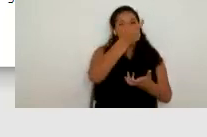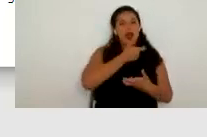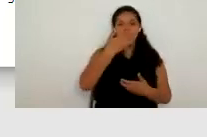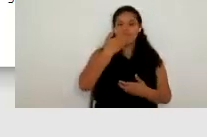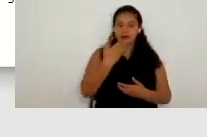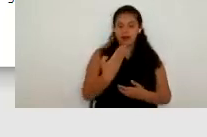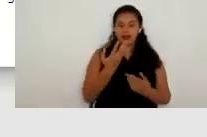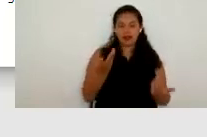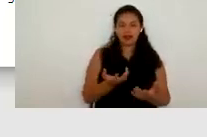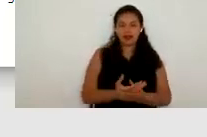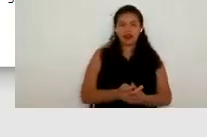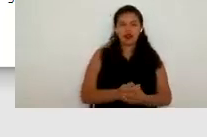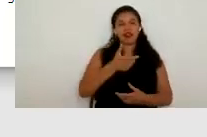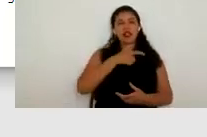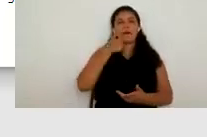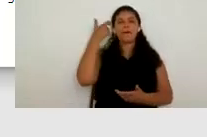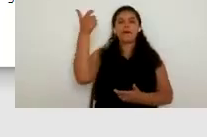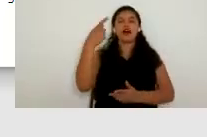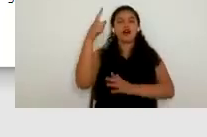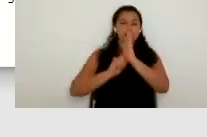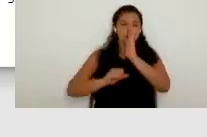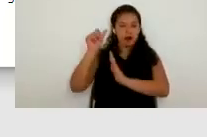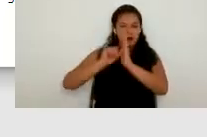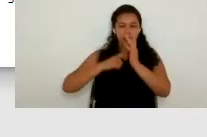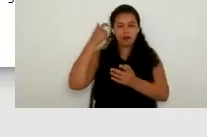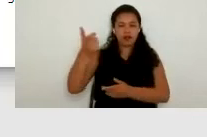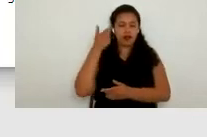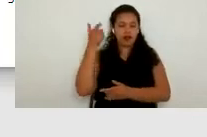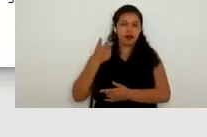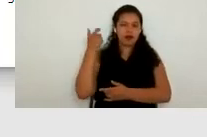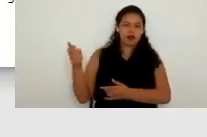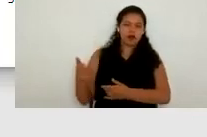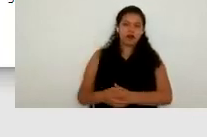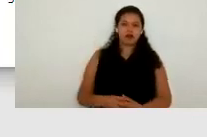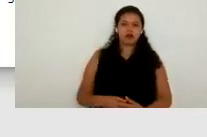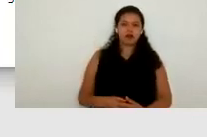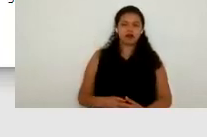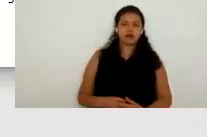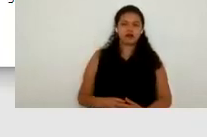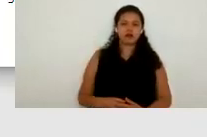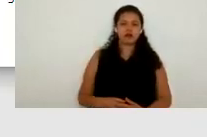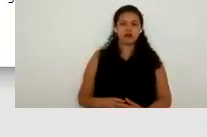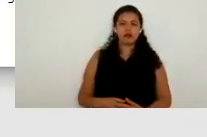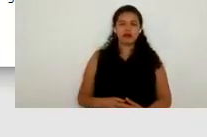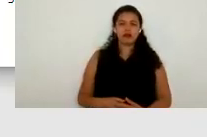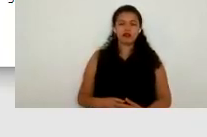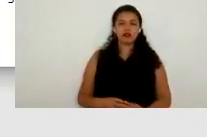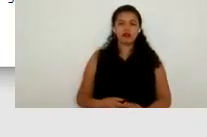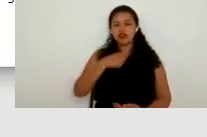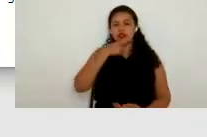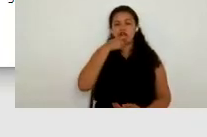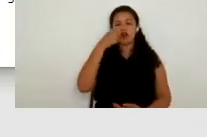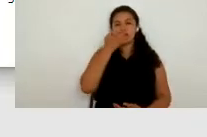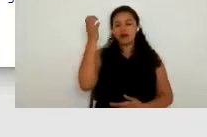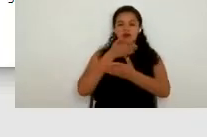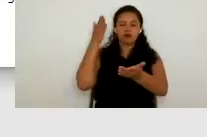y requiere de pagar una colegiatura entonces si los menores asisten a alguna escuela privada y